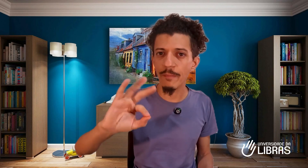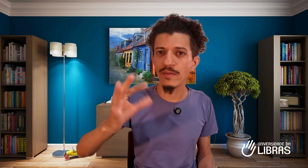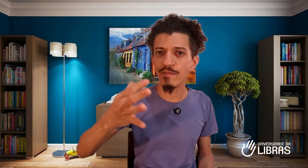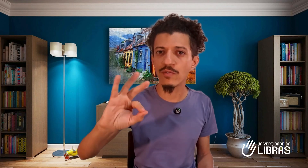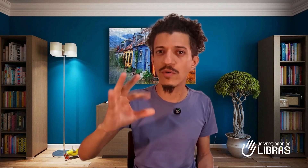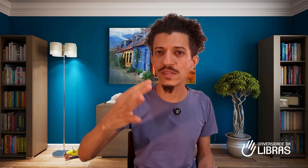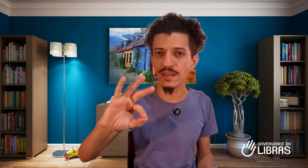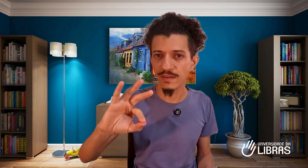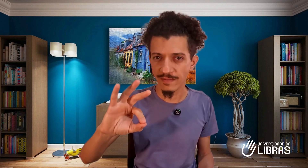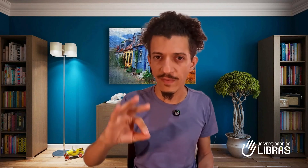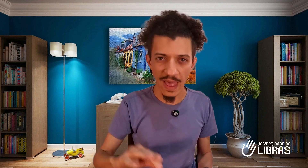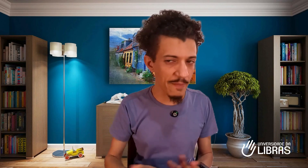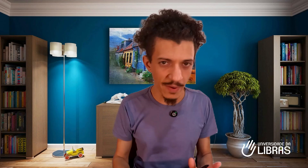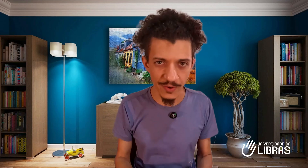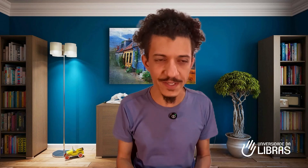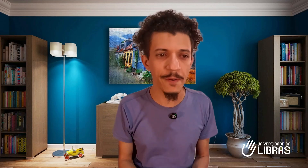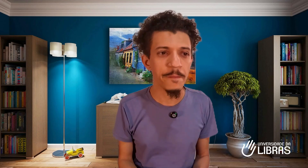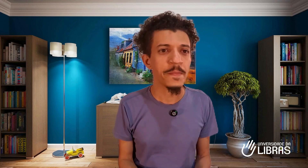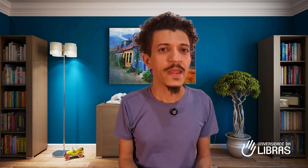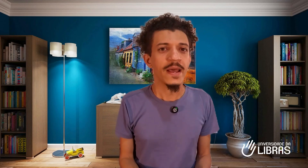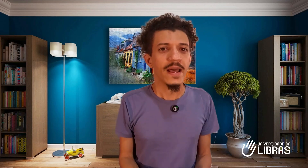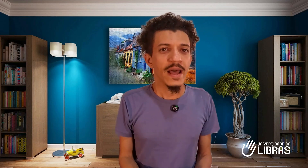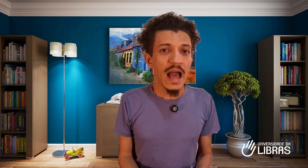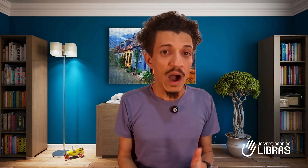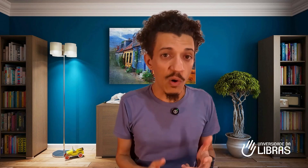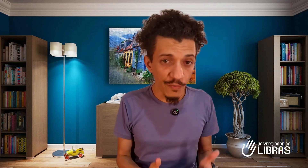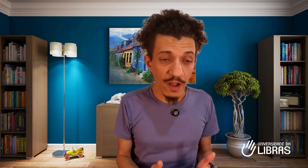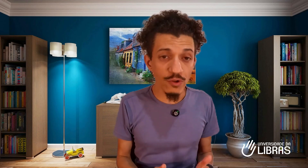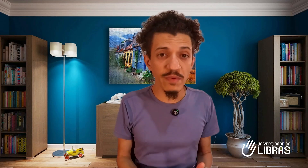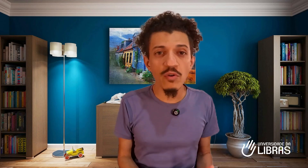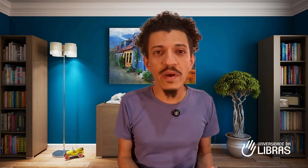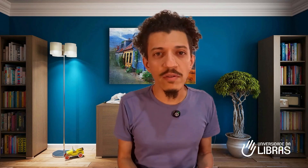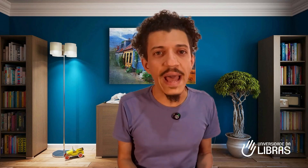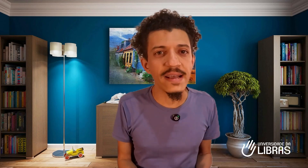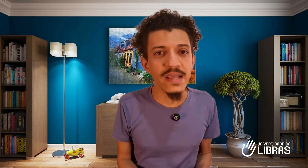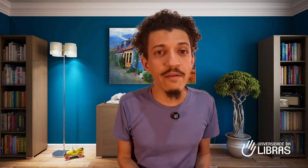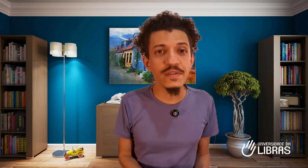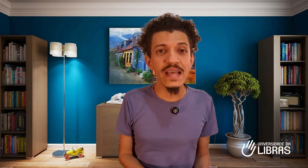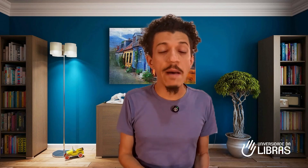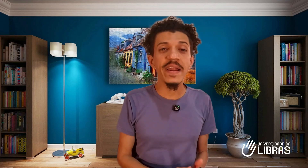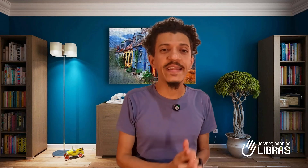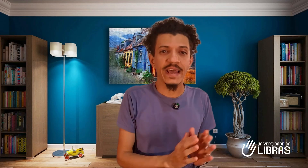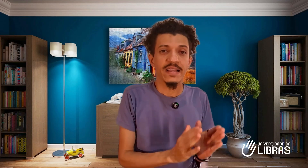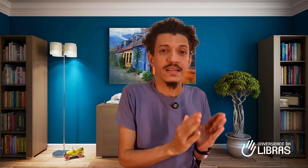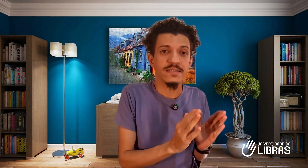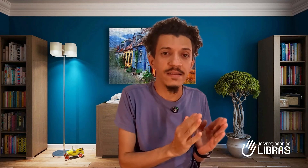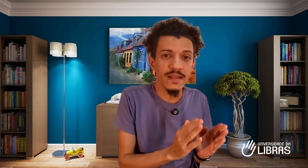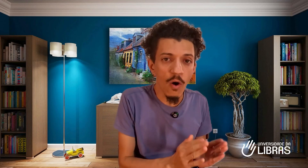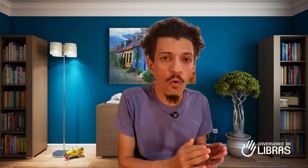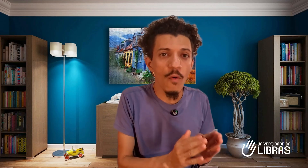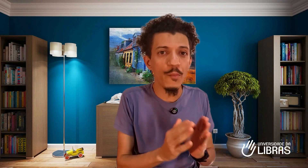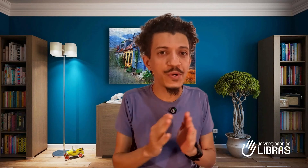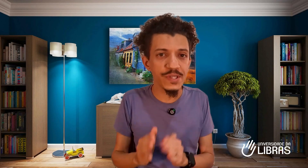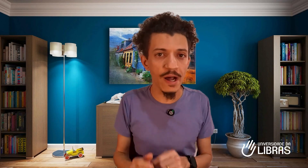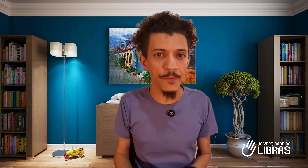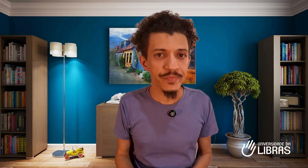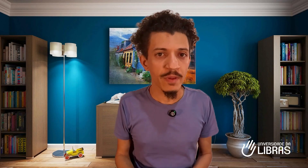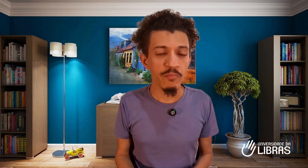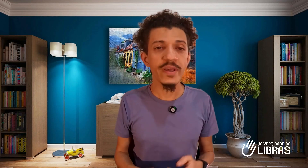ficou assim. É a mesma coisa. O freio de mão número 10 é você aprender sinal por sinal. Por quê? Porque